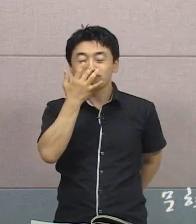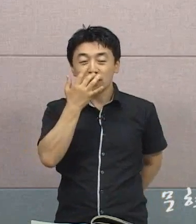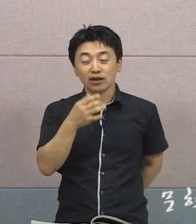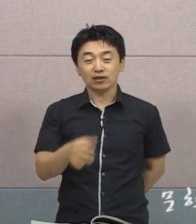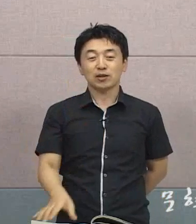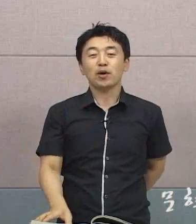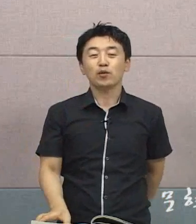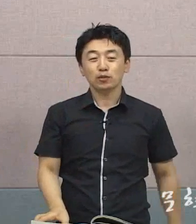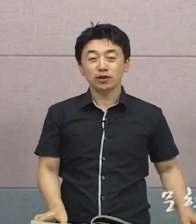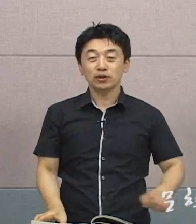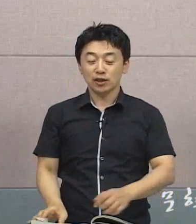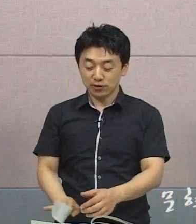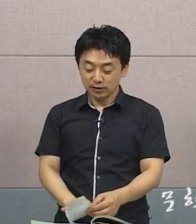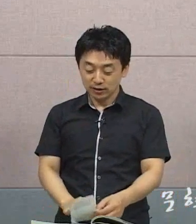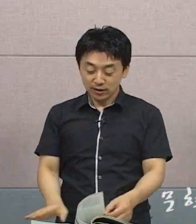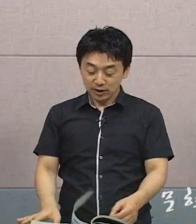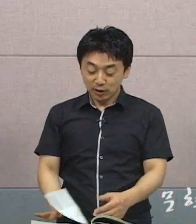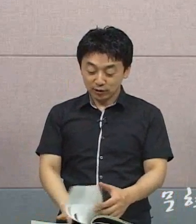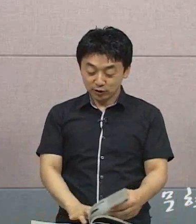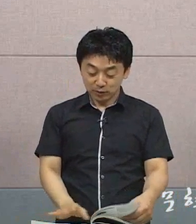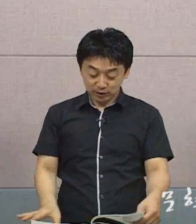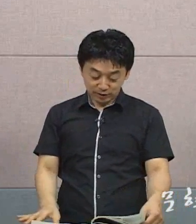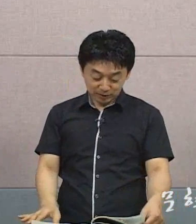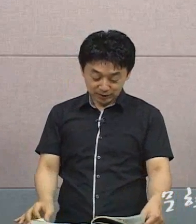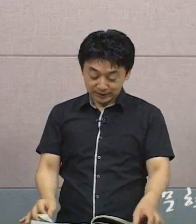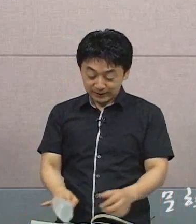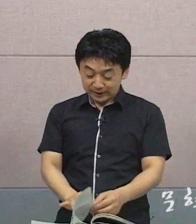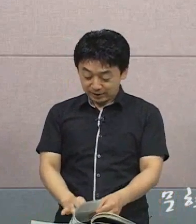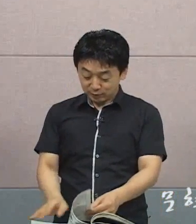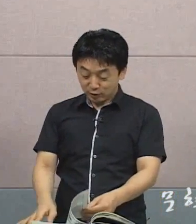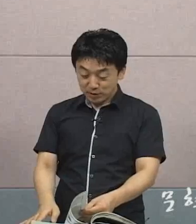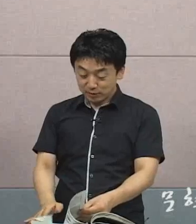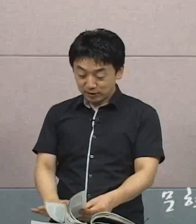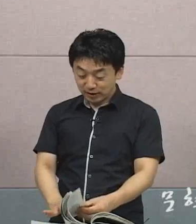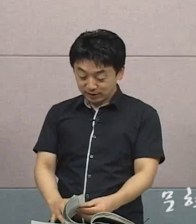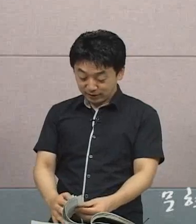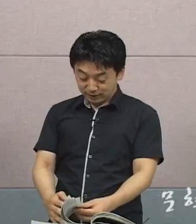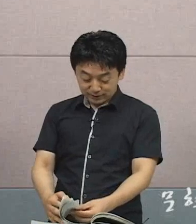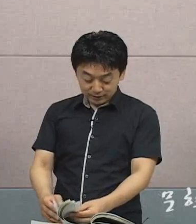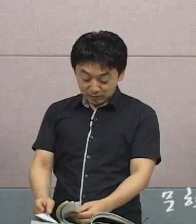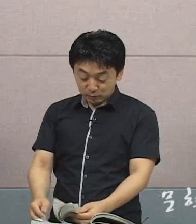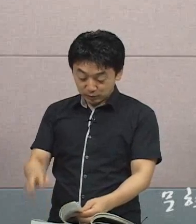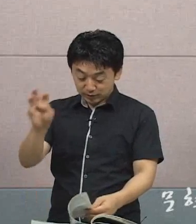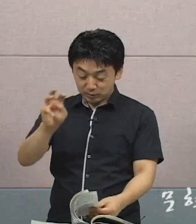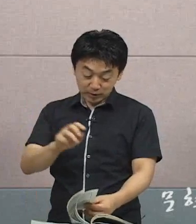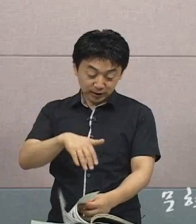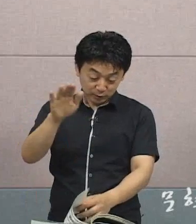예, 그냥 별로? 그냥 이렇게 사용을 한다라고 알아두시면 될 듯 합니다. 자, 우리 얼마 안 남았는데, 네. 30쪽, 30페이지 계속 가시죠.